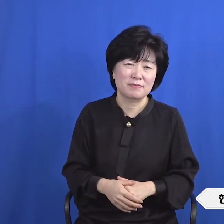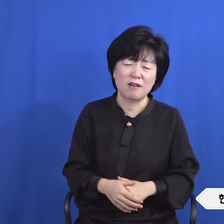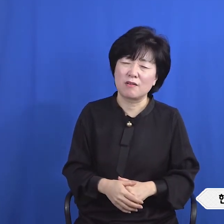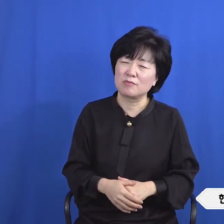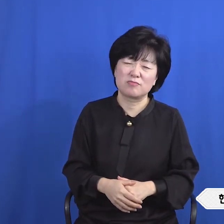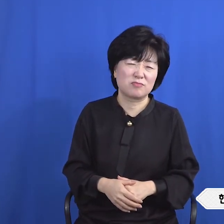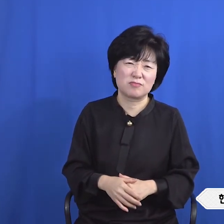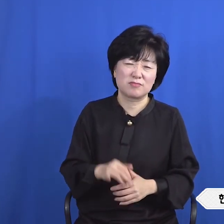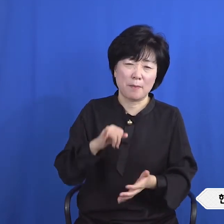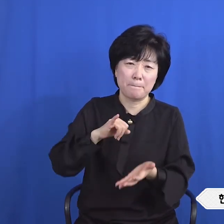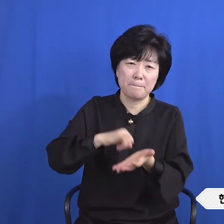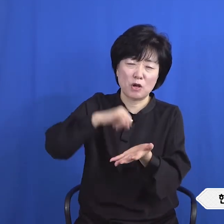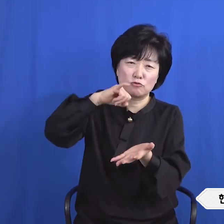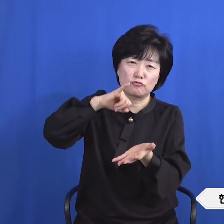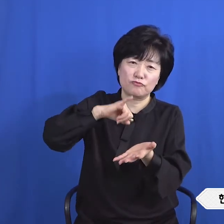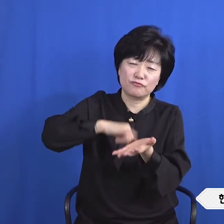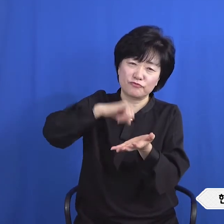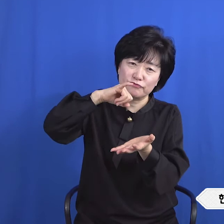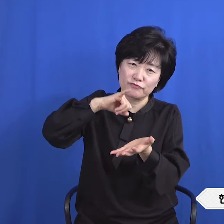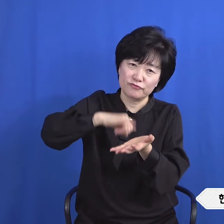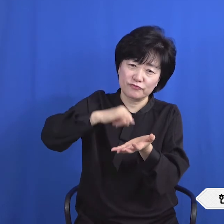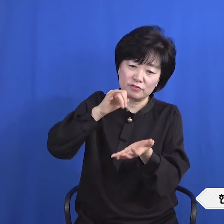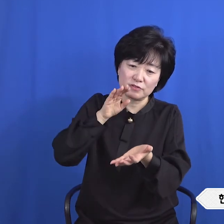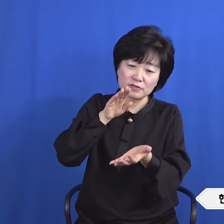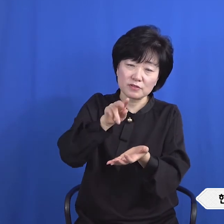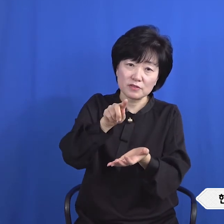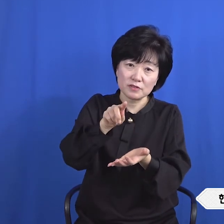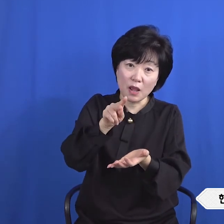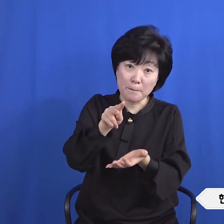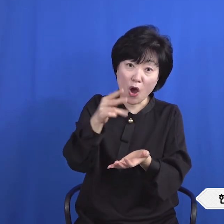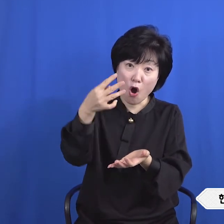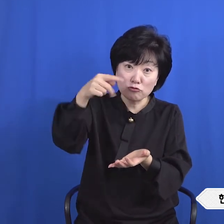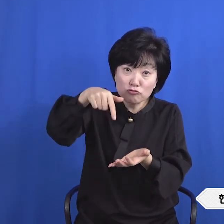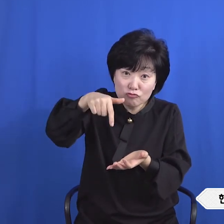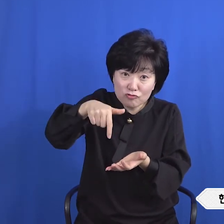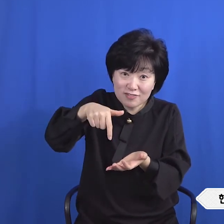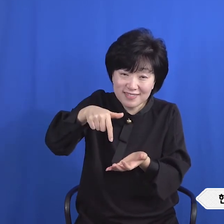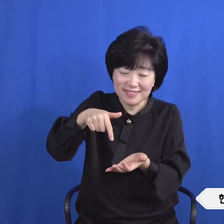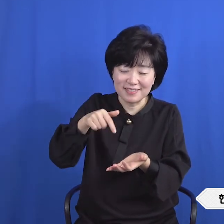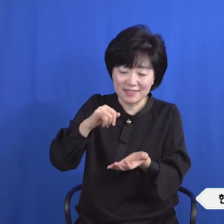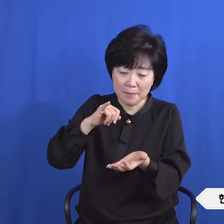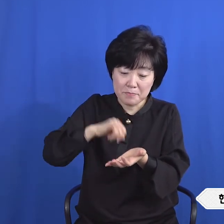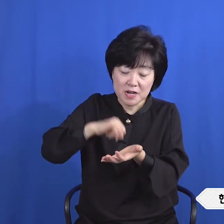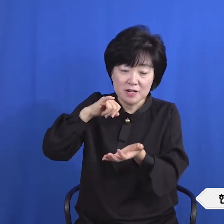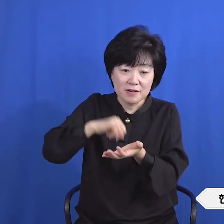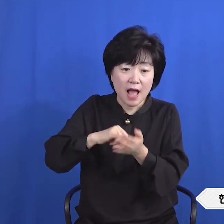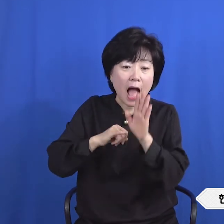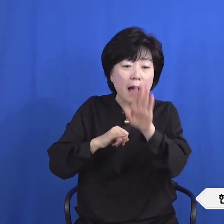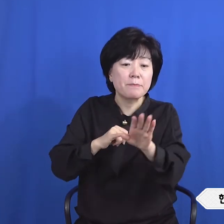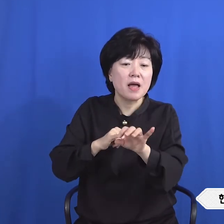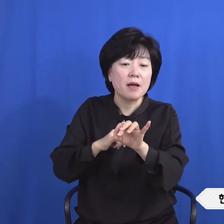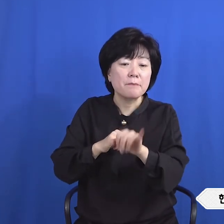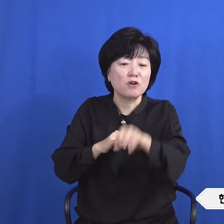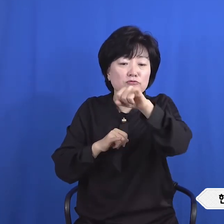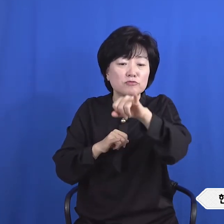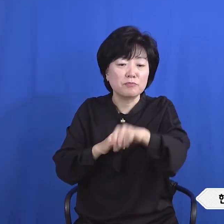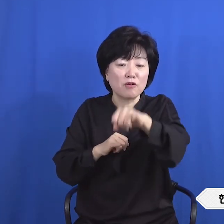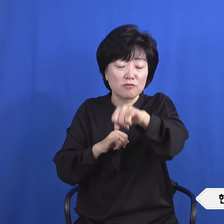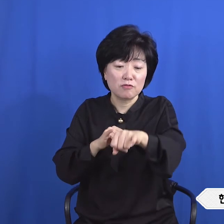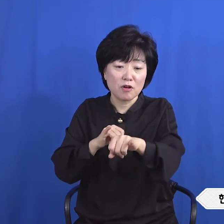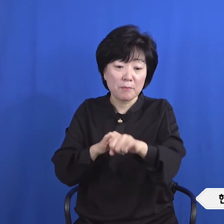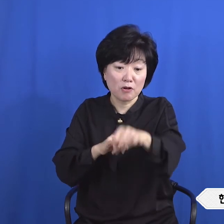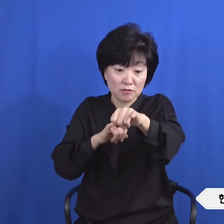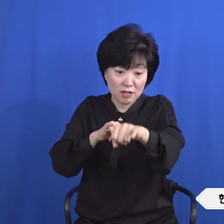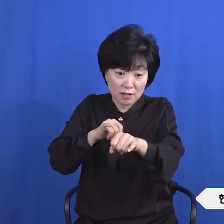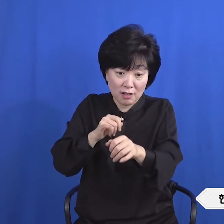벼룩은 본능적으로 앞에 있는 벼룩을 따라간다고 합니다. 앞에 있는 벼룩이 원을